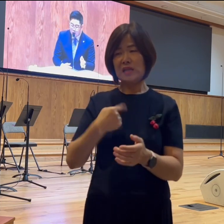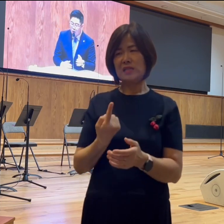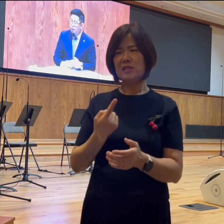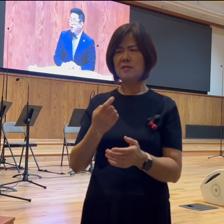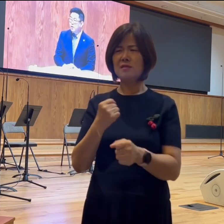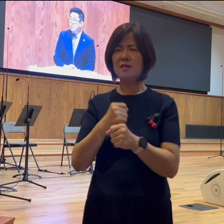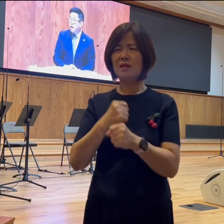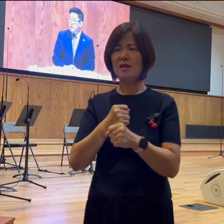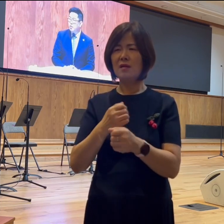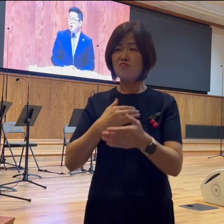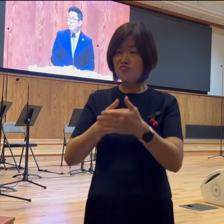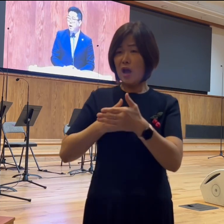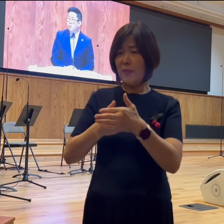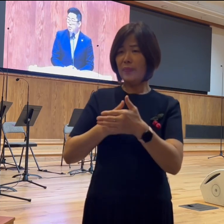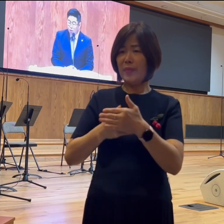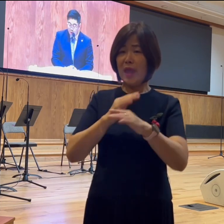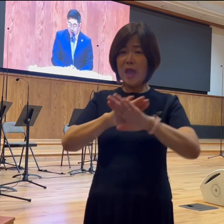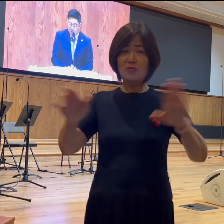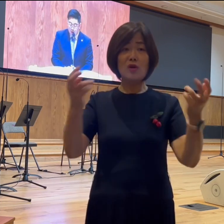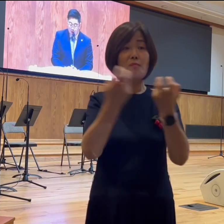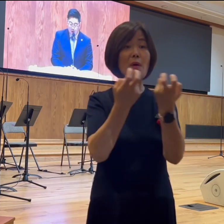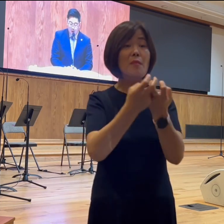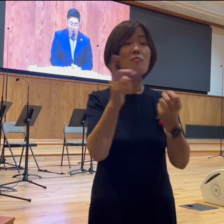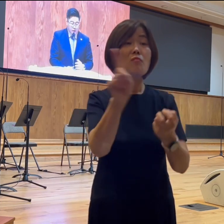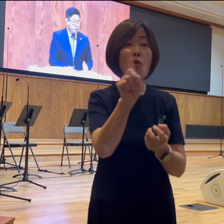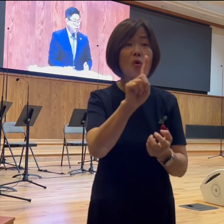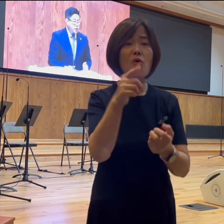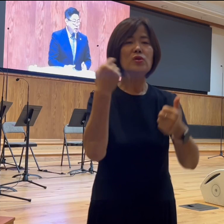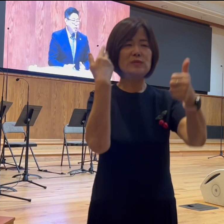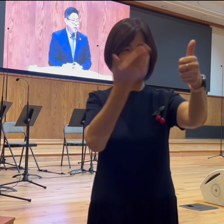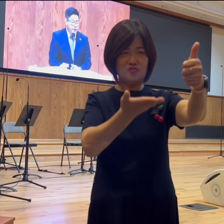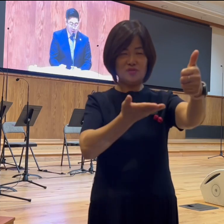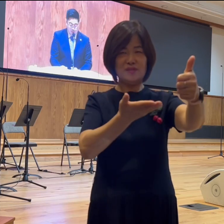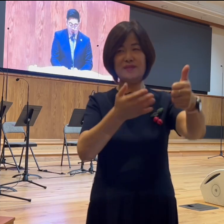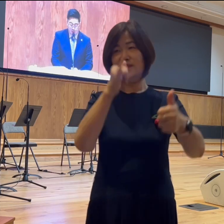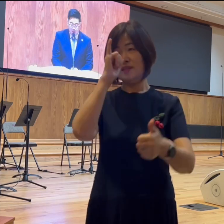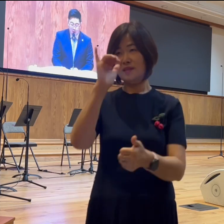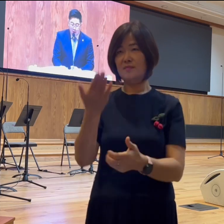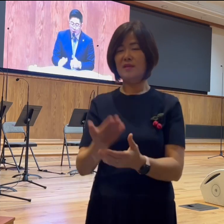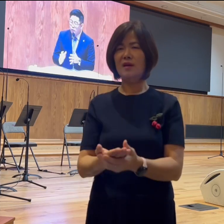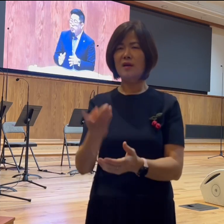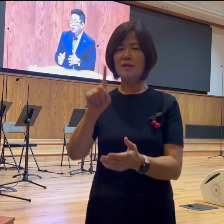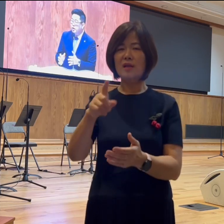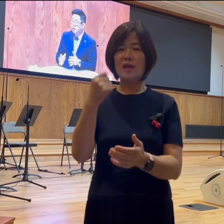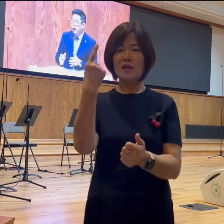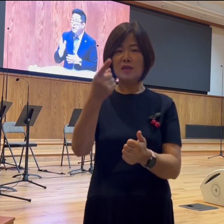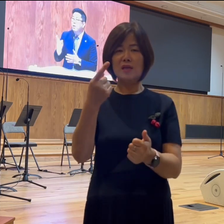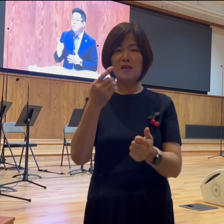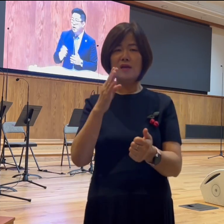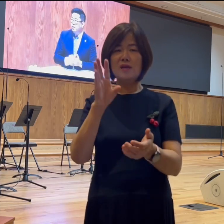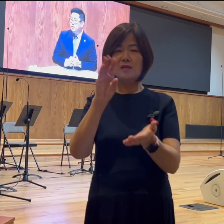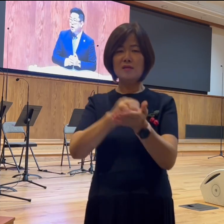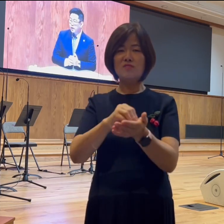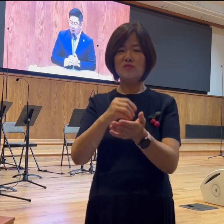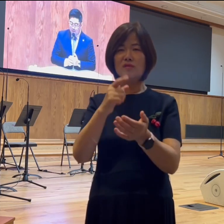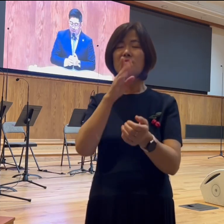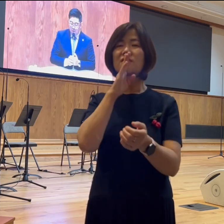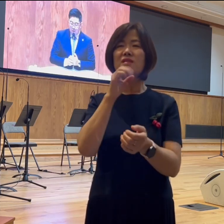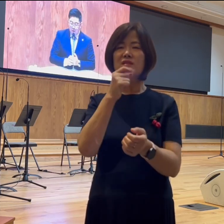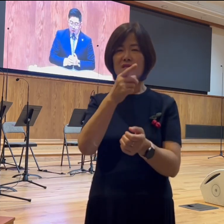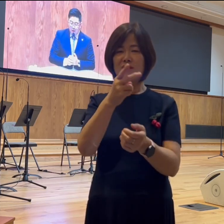스트레스와 불안감을 해소하는 방법이 무엇인가 이런 질문을 한 내용이 있었습니다. 근데 이 설문을 딱 한 번만 한 것이 아니라